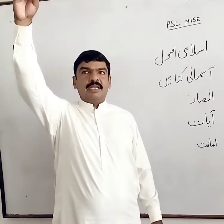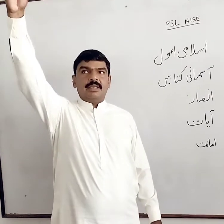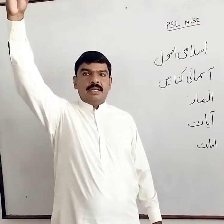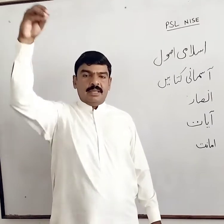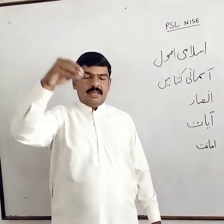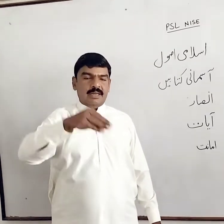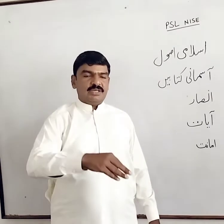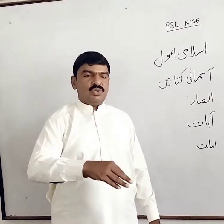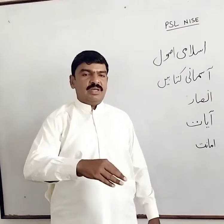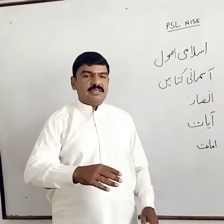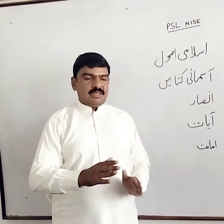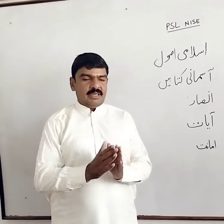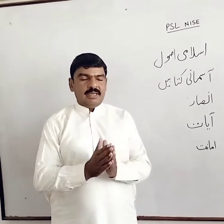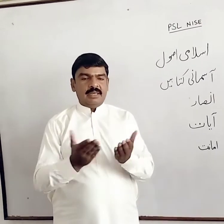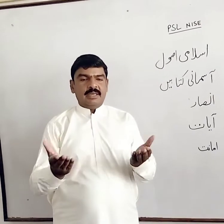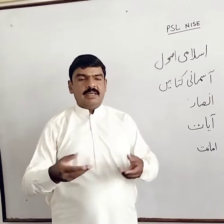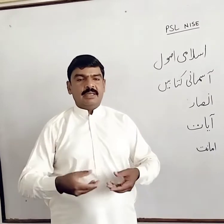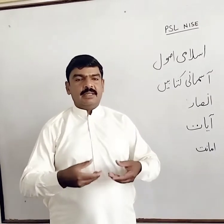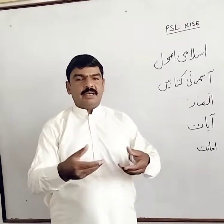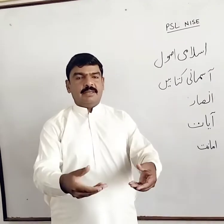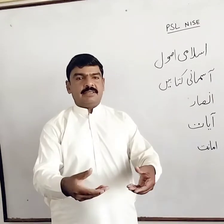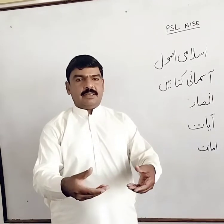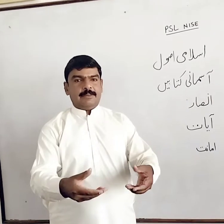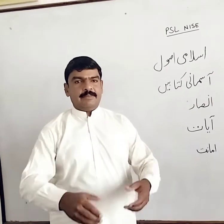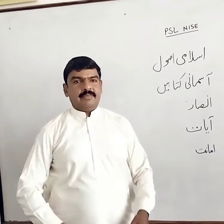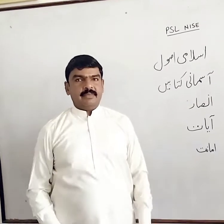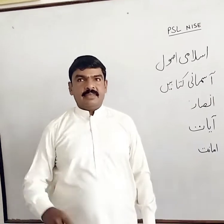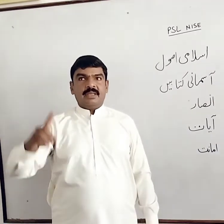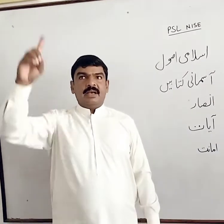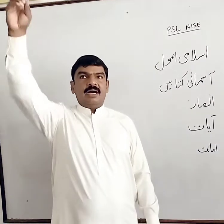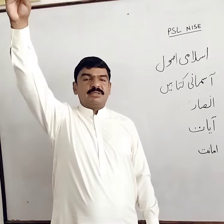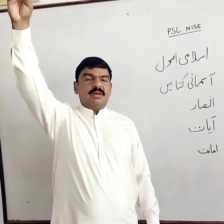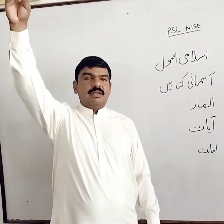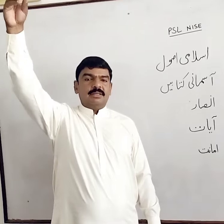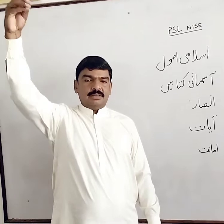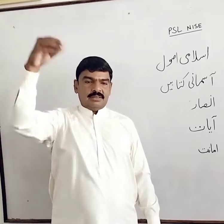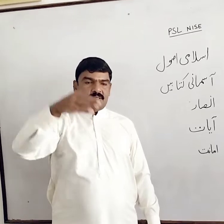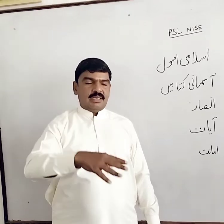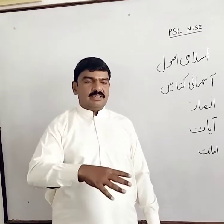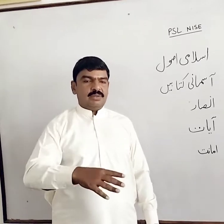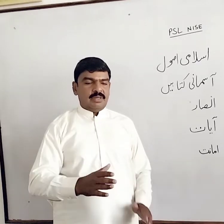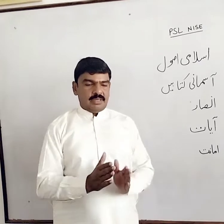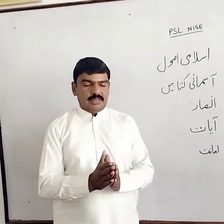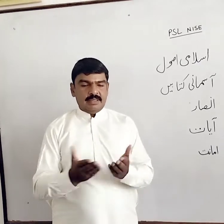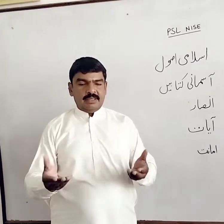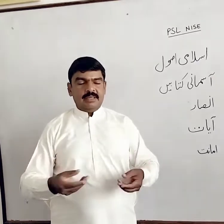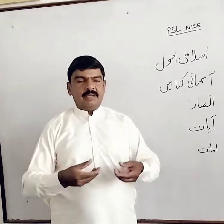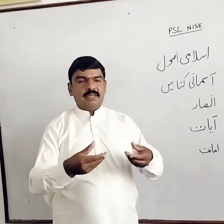سائن، نازل ہونے کا سائن، کتاب کا سائن. آسمان، نازل ہونا، کتاب